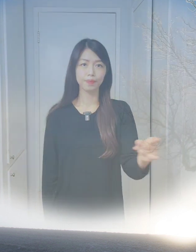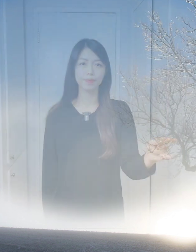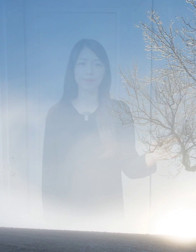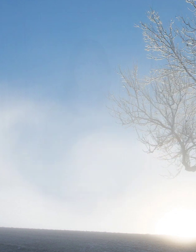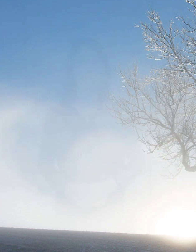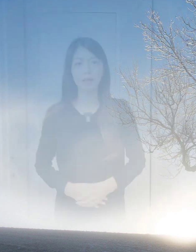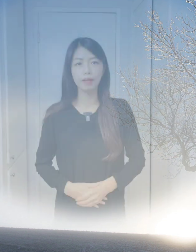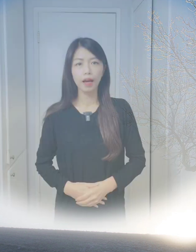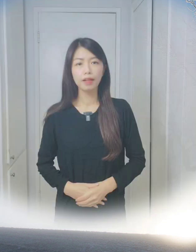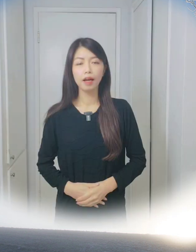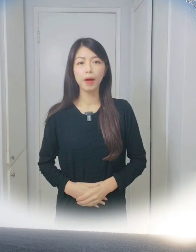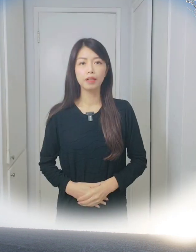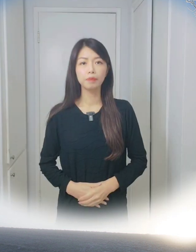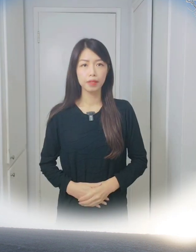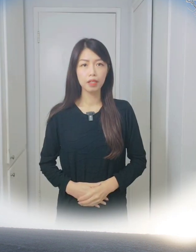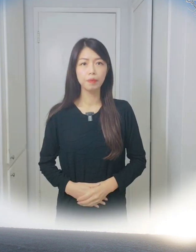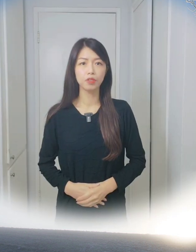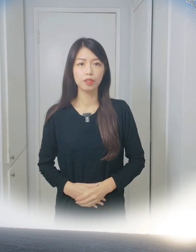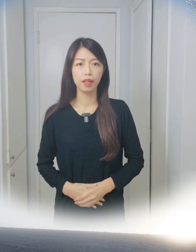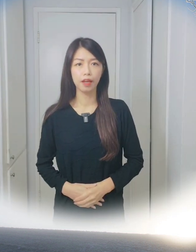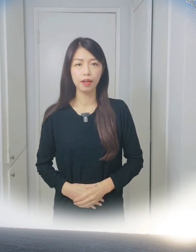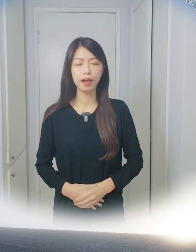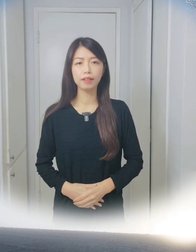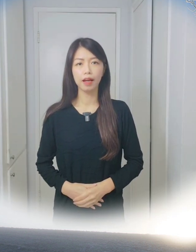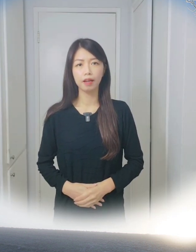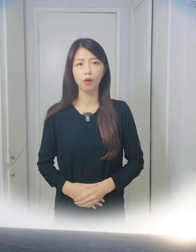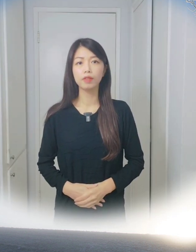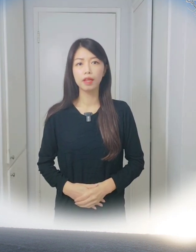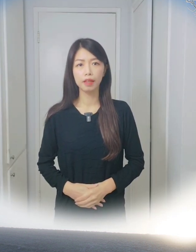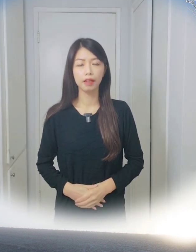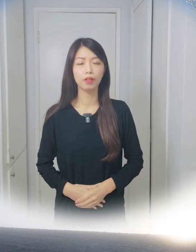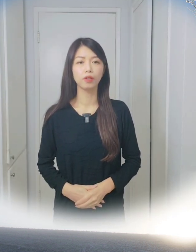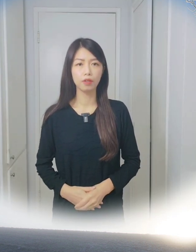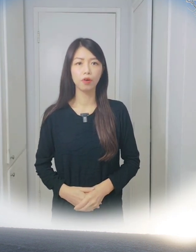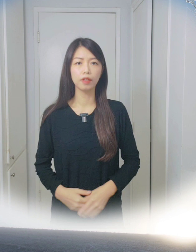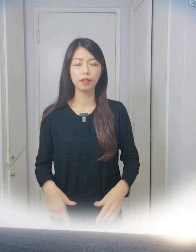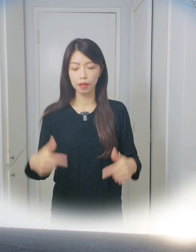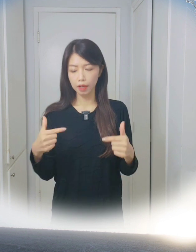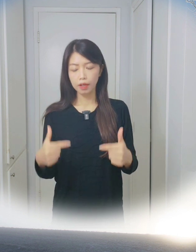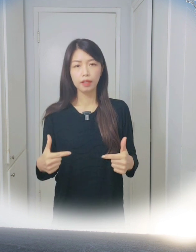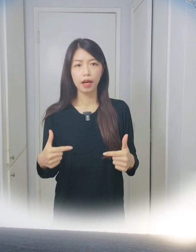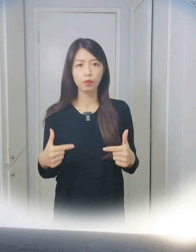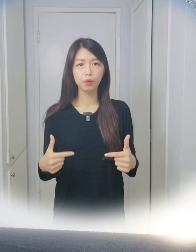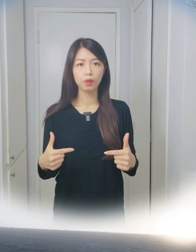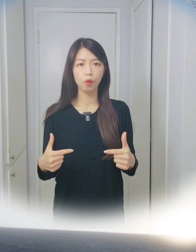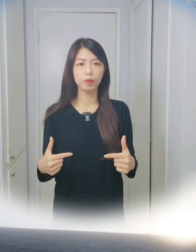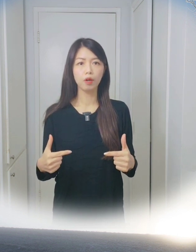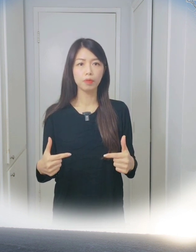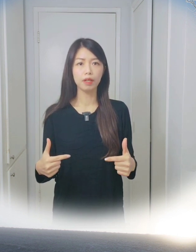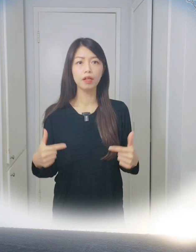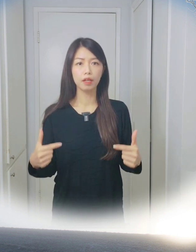자녀들에게 항상 밝은 빛을 비추시네. 항상, 언제나 이런 뜻의 수어는